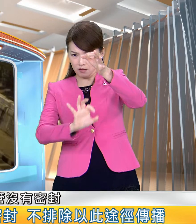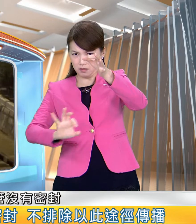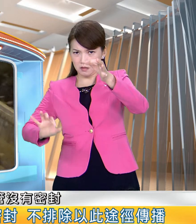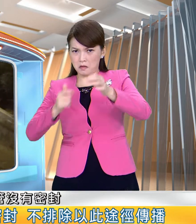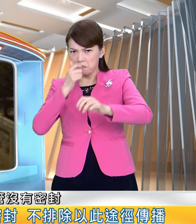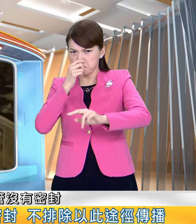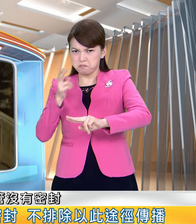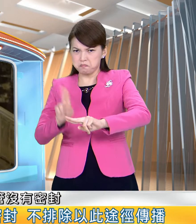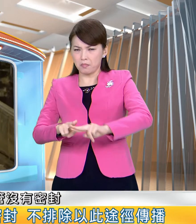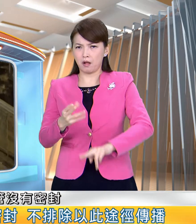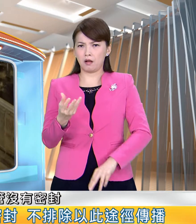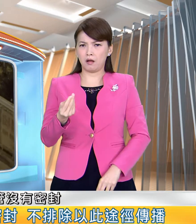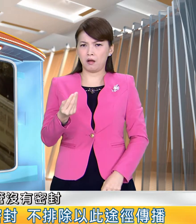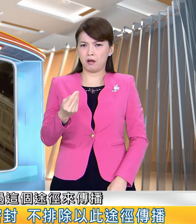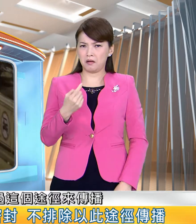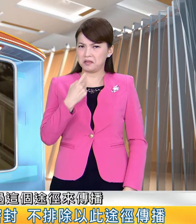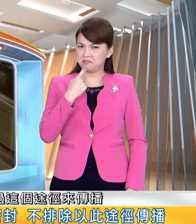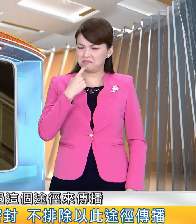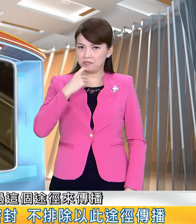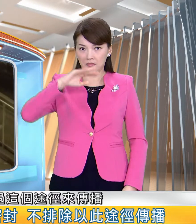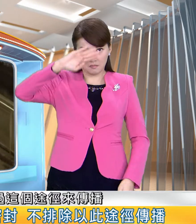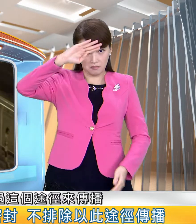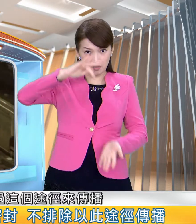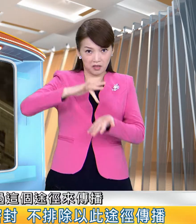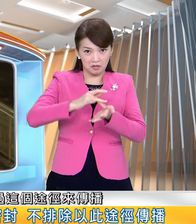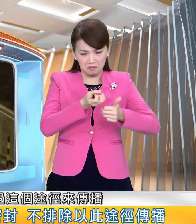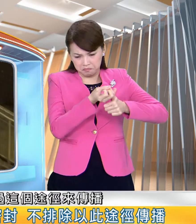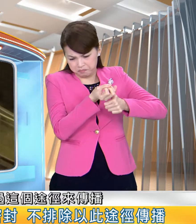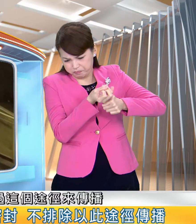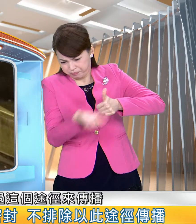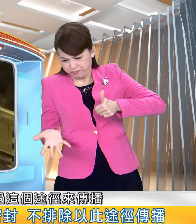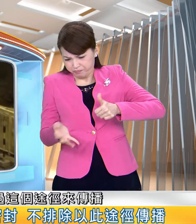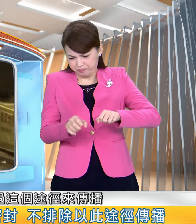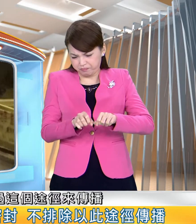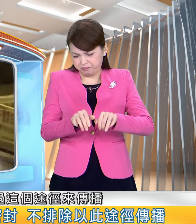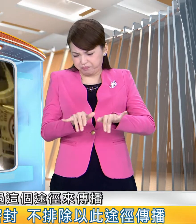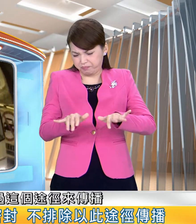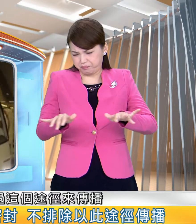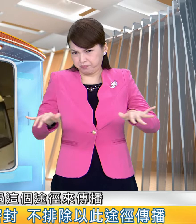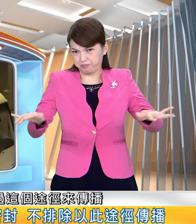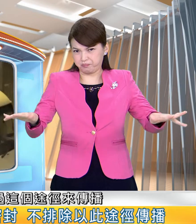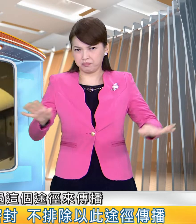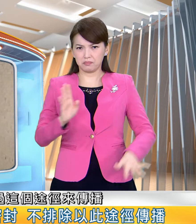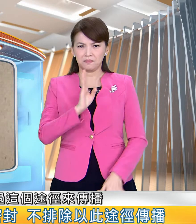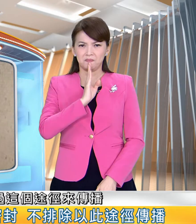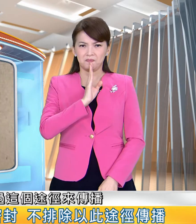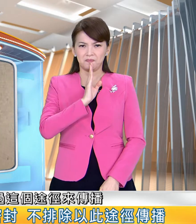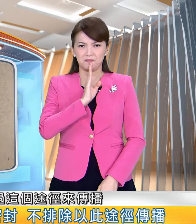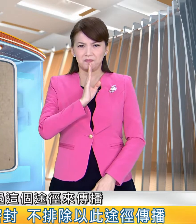并没有密封，不排除病毒是透过这个途径来传播。